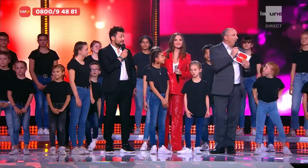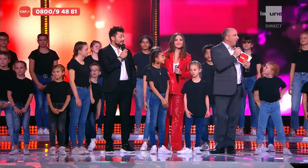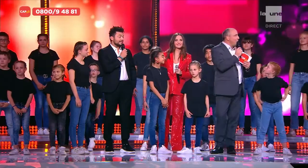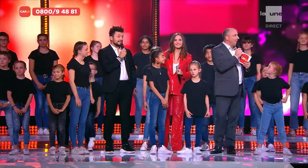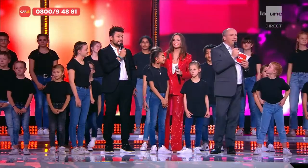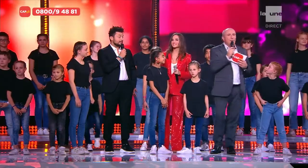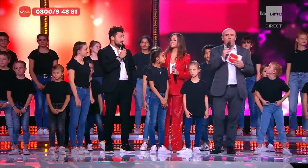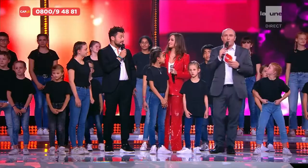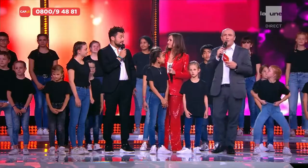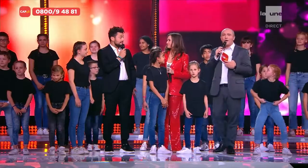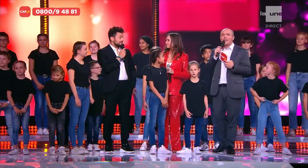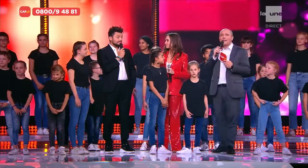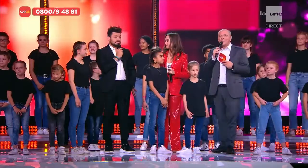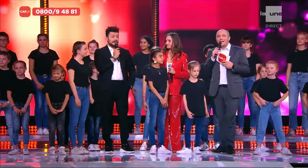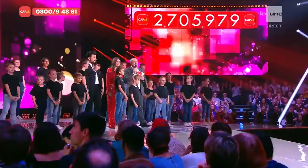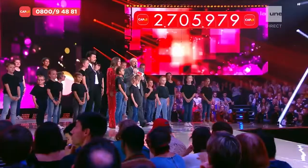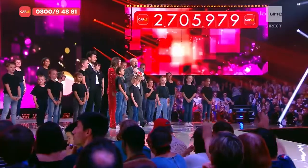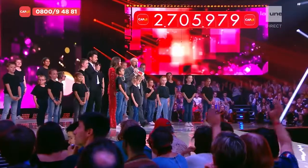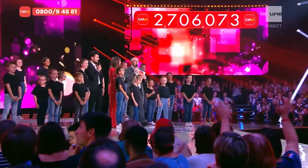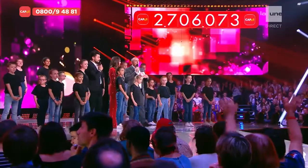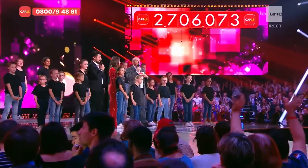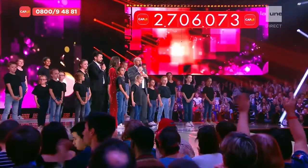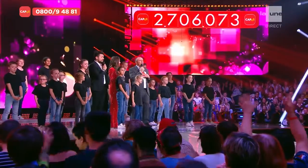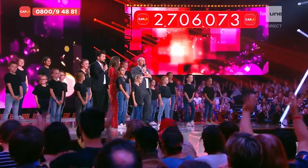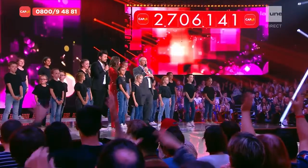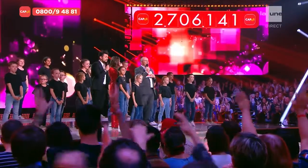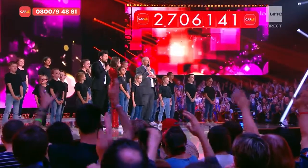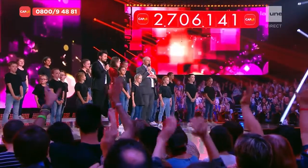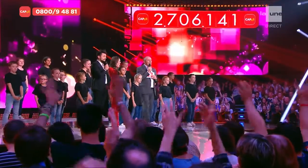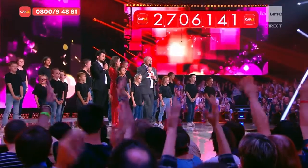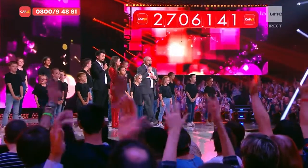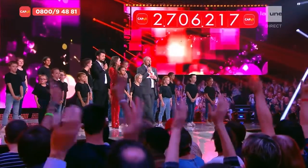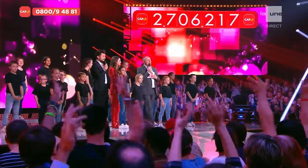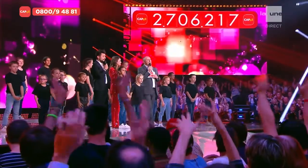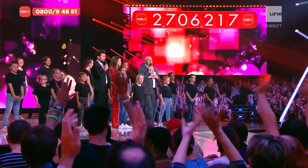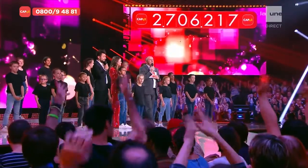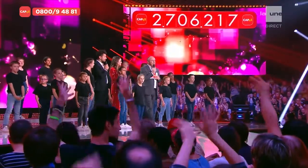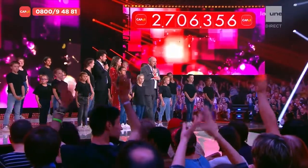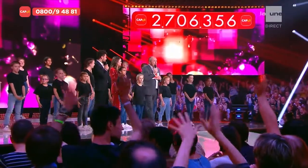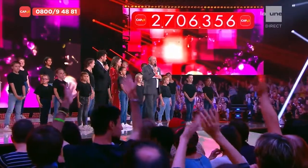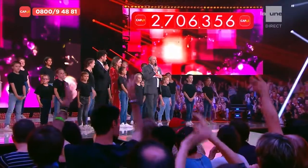moment magnifique. C'était fantastique. On applaudit Tiff Barreau, vraiment. Merci. Bravo. Tiff, et on vous retrouve tout à l'heure avec votre nouveau titre, Doesn't Really Matter. France